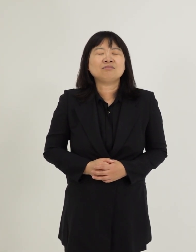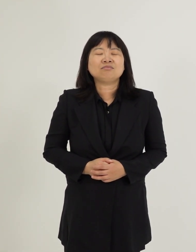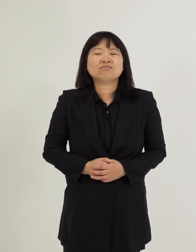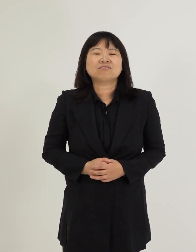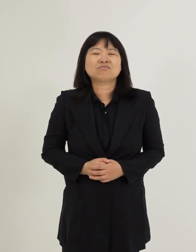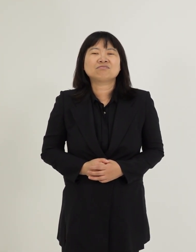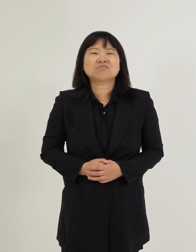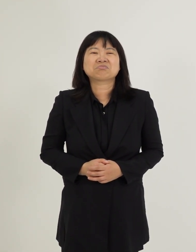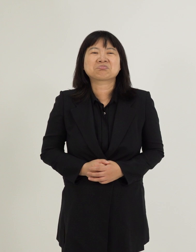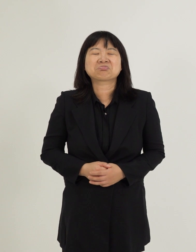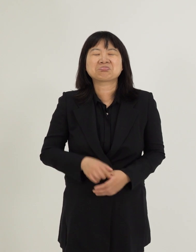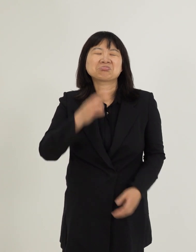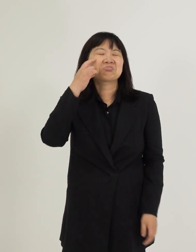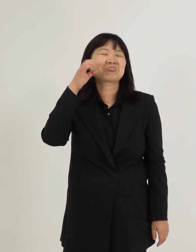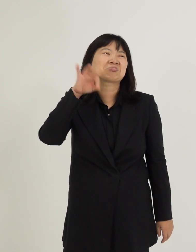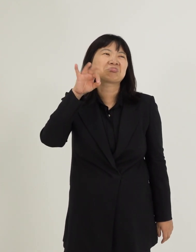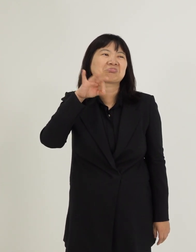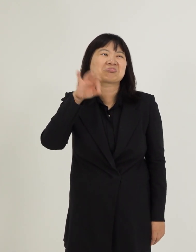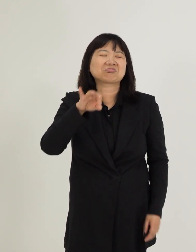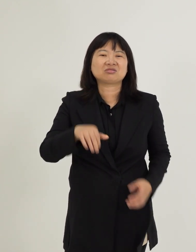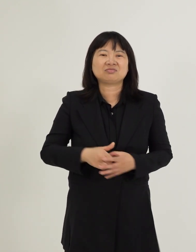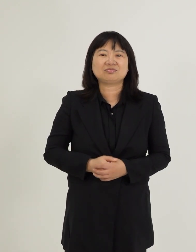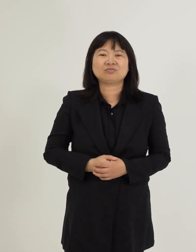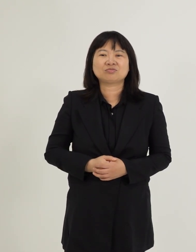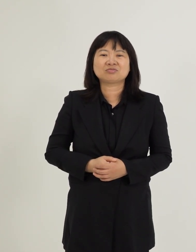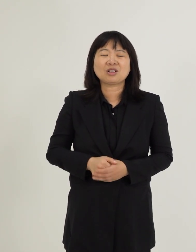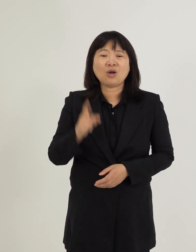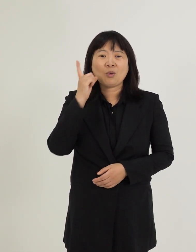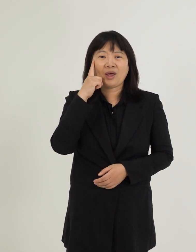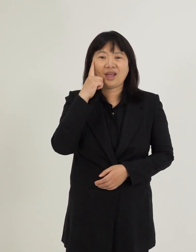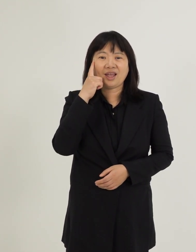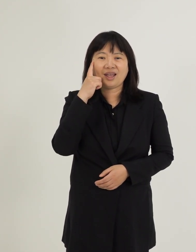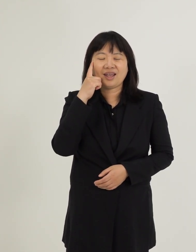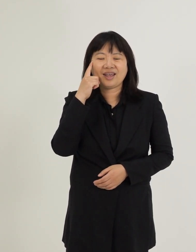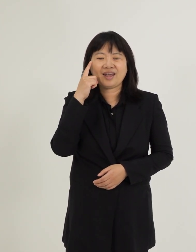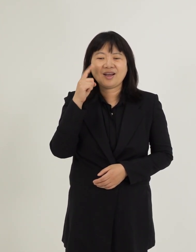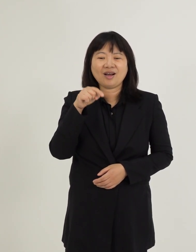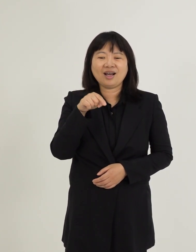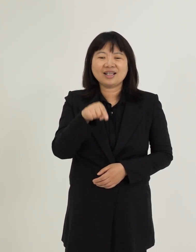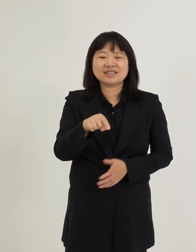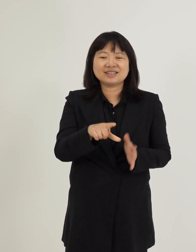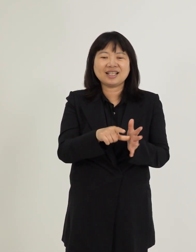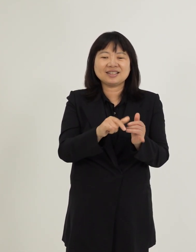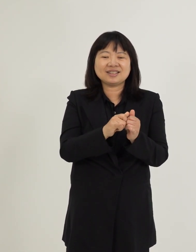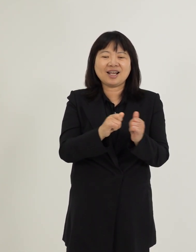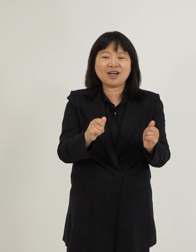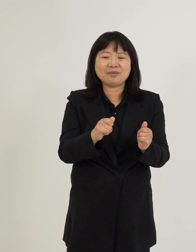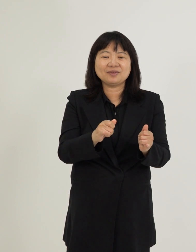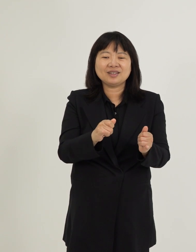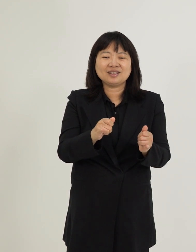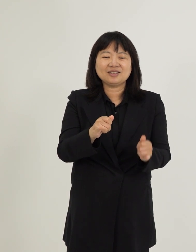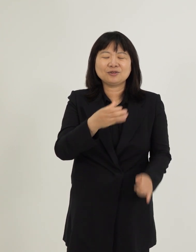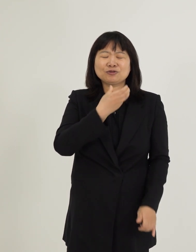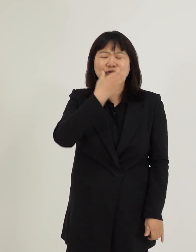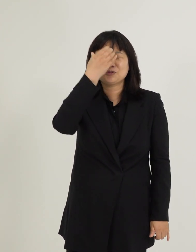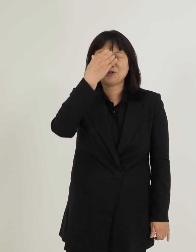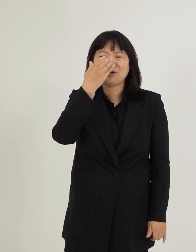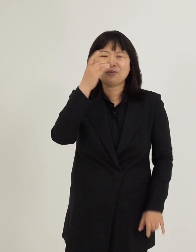그러니까 그 시대 사람들이 기대하던 세력도 규모도 힘도 없는 모습으로 들어오더라 그 말이에요.